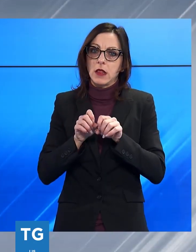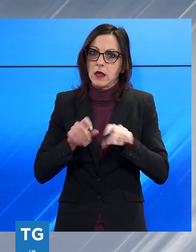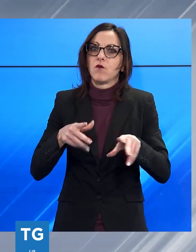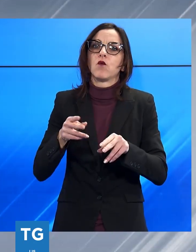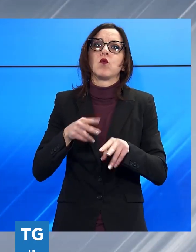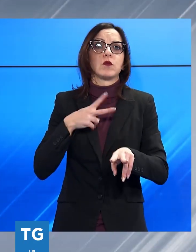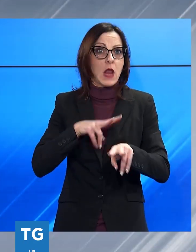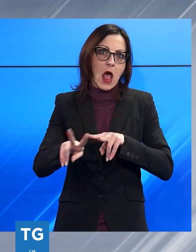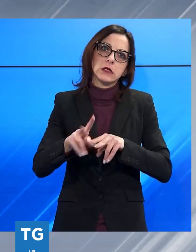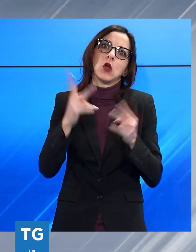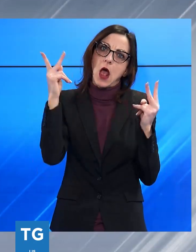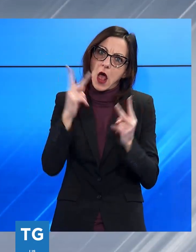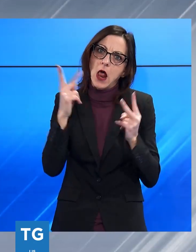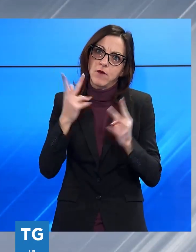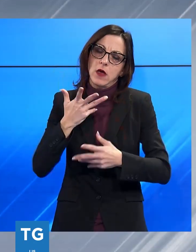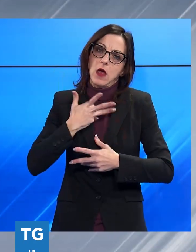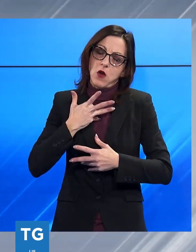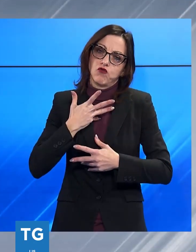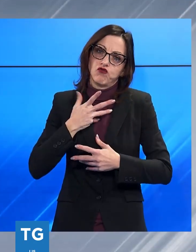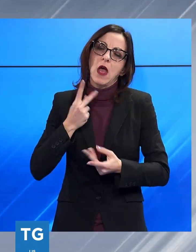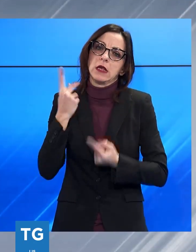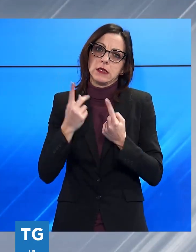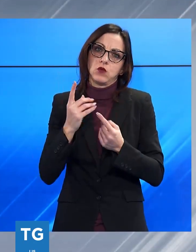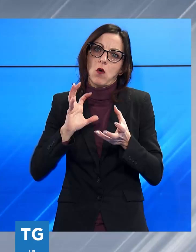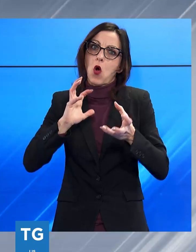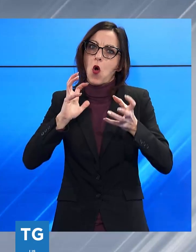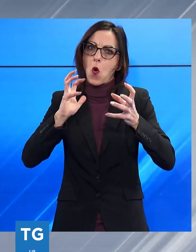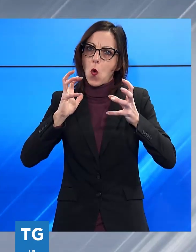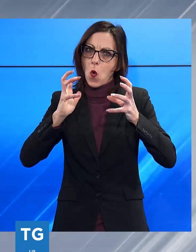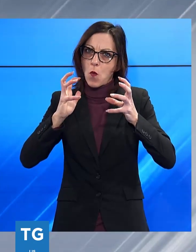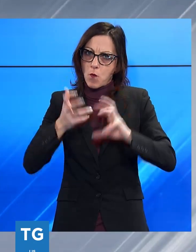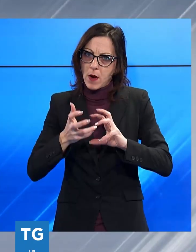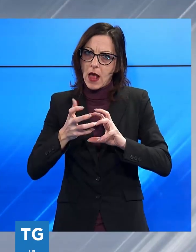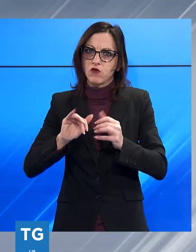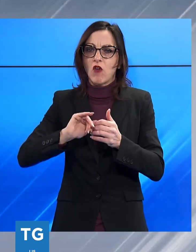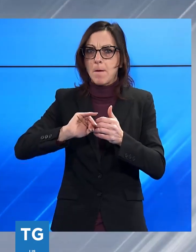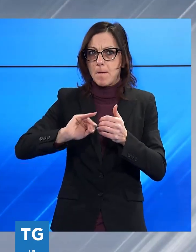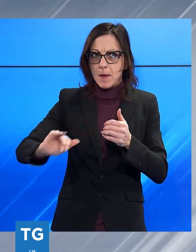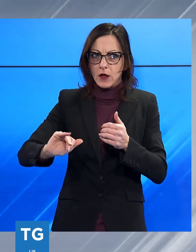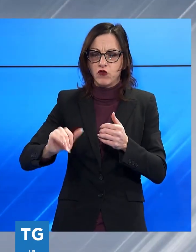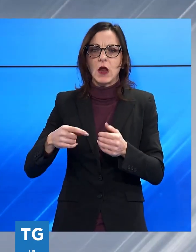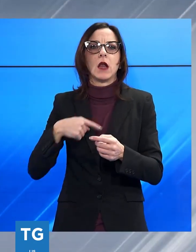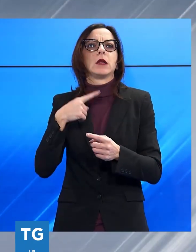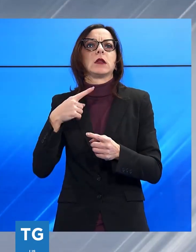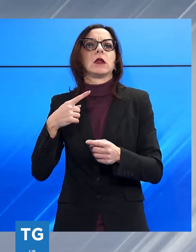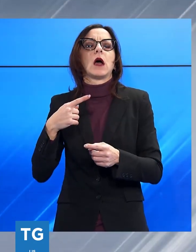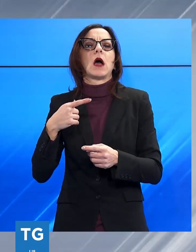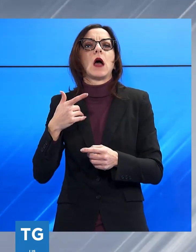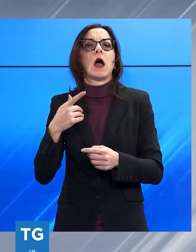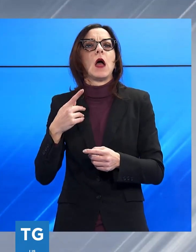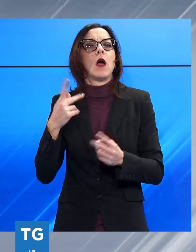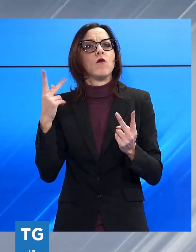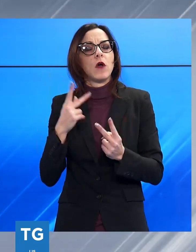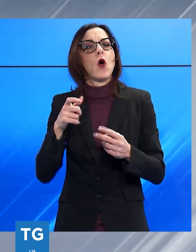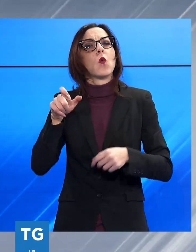nazionale fenomeno complesso che riguarda fenomeni di marginalità e di cui la